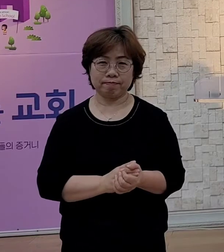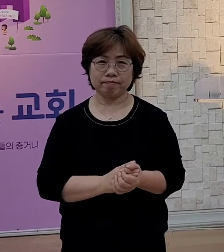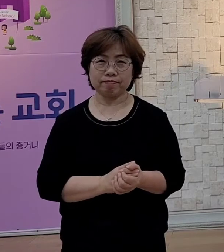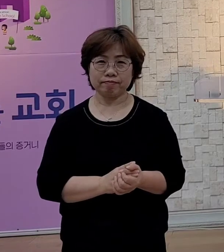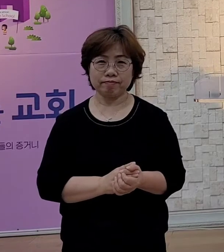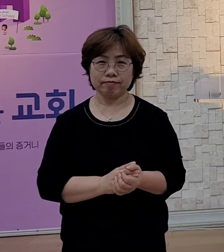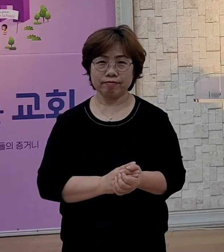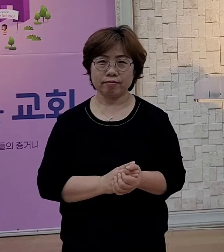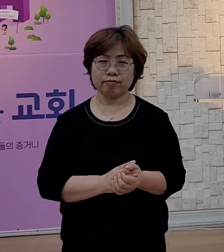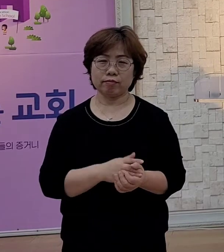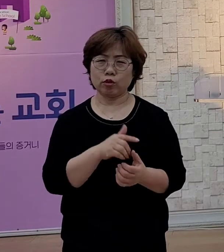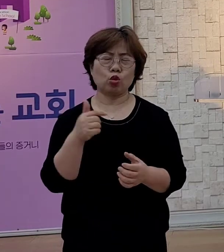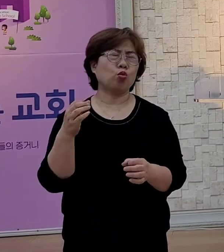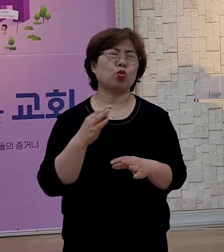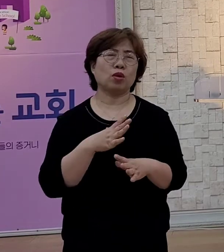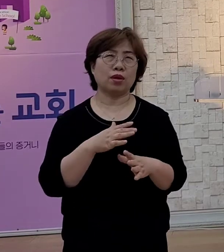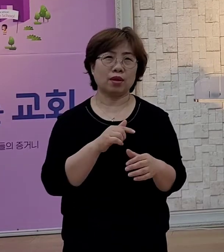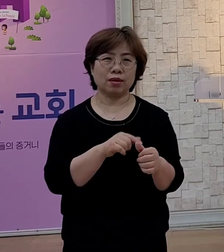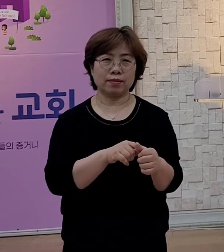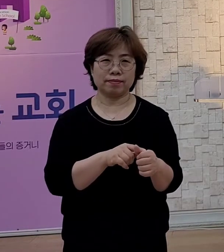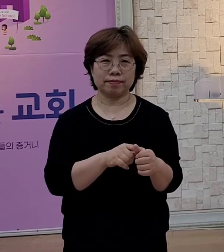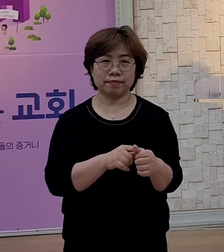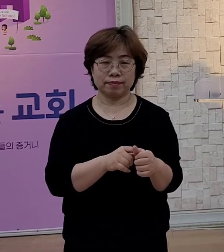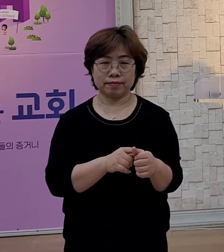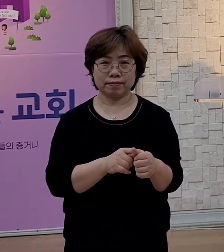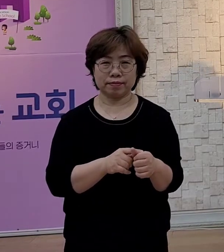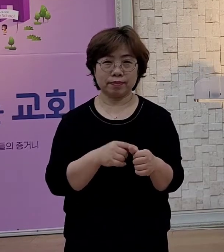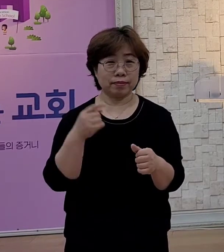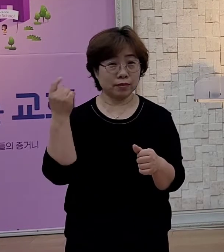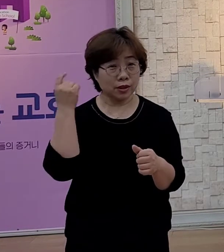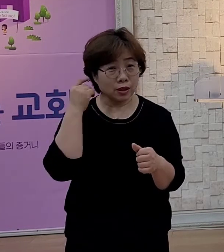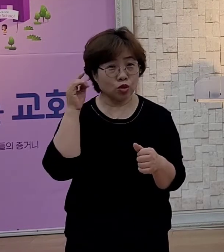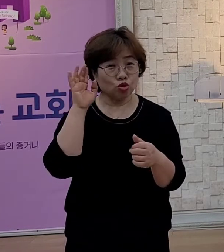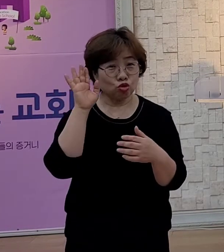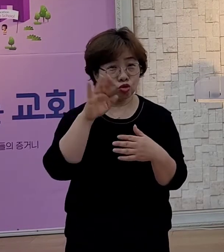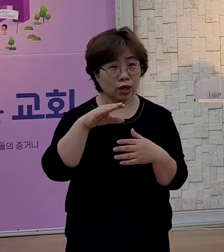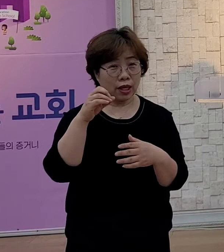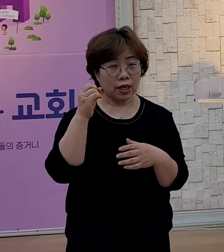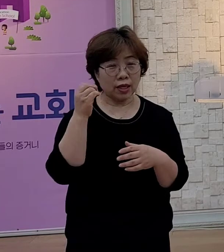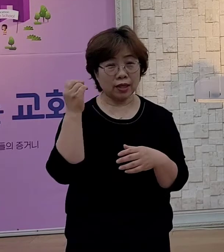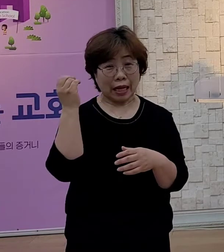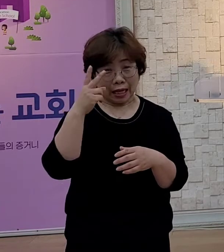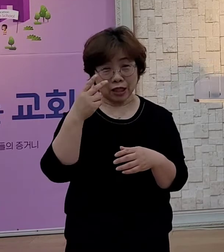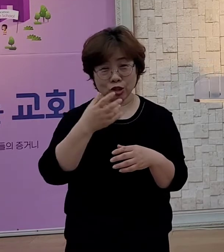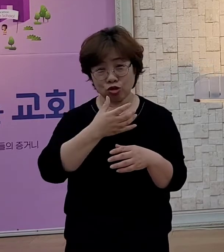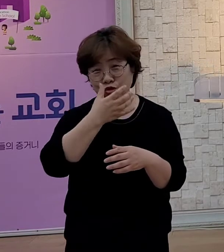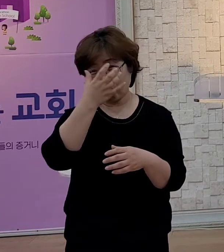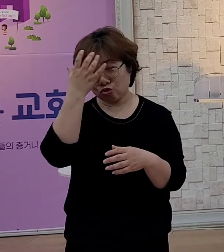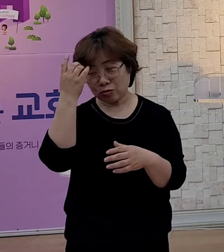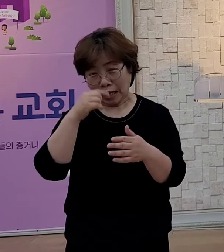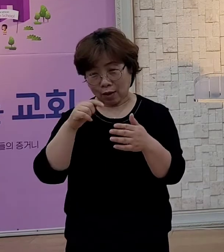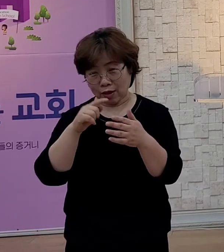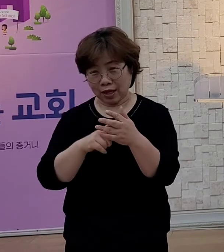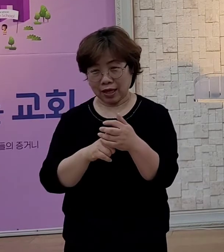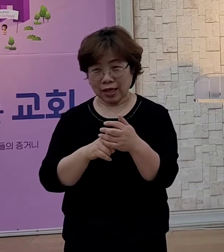많다는 깜짝 놀랐어요. 그 말을 듣고 있는데 다시 꿈에서 천사가 이제 이